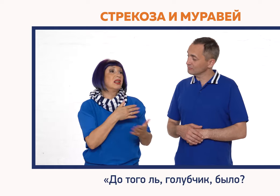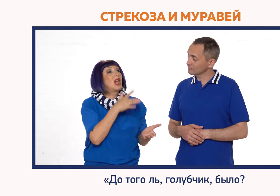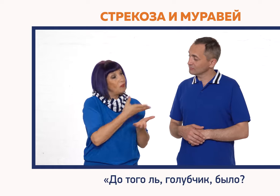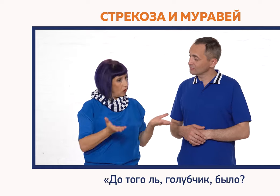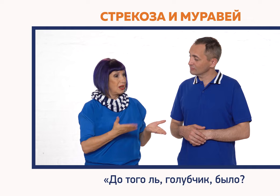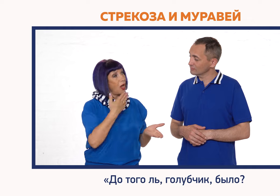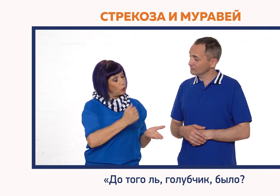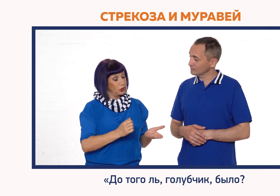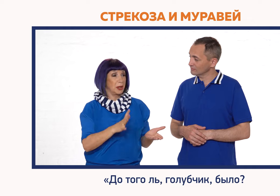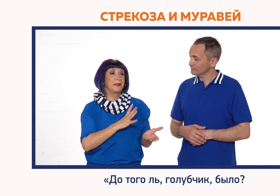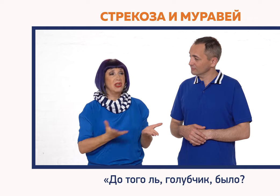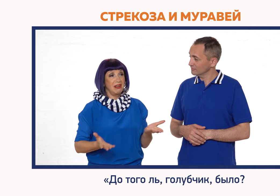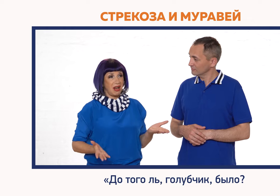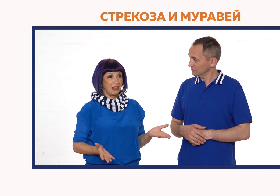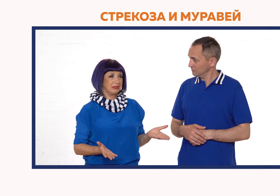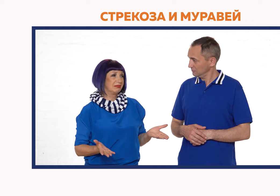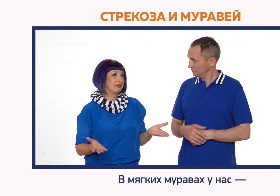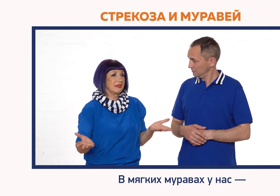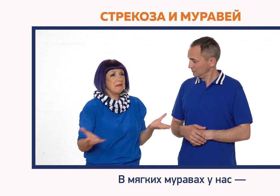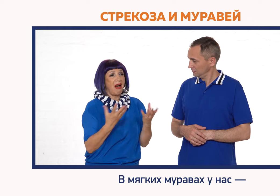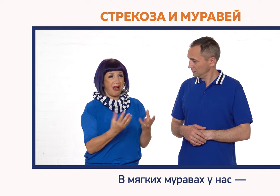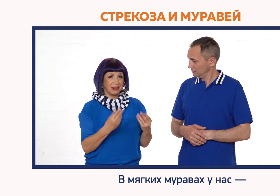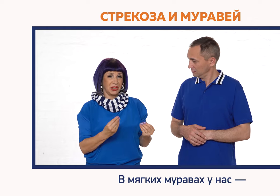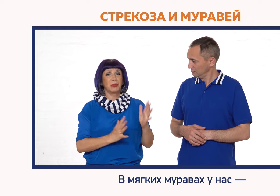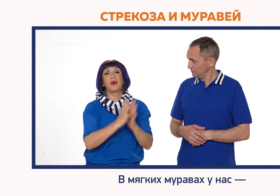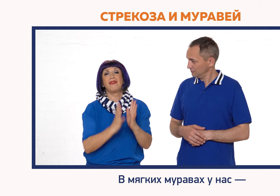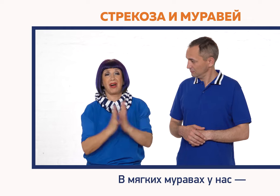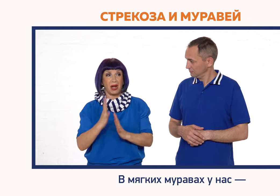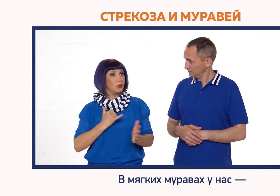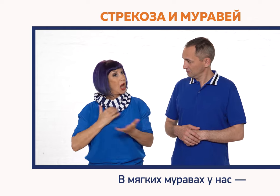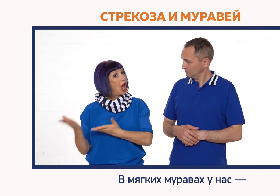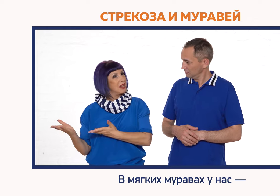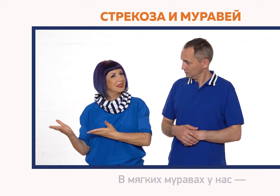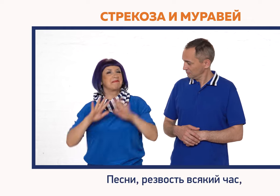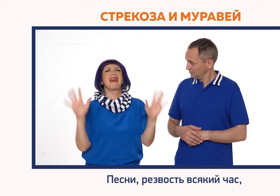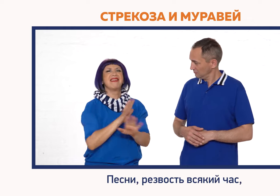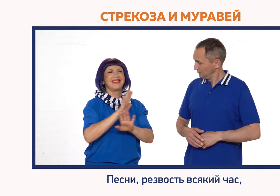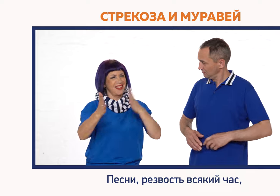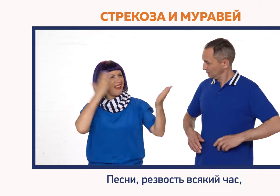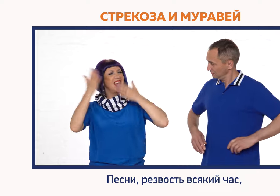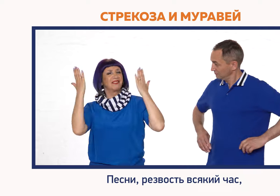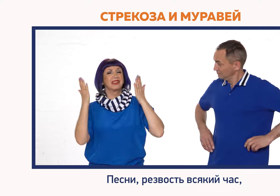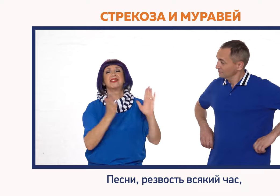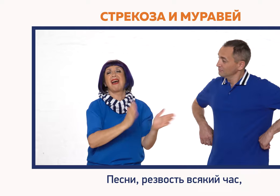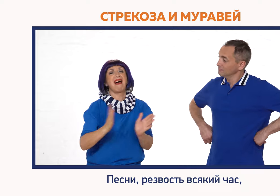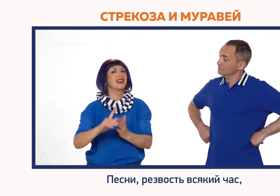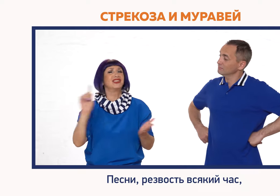Да того ль, голубчик, было. В мягких муравах у нас песни, резвость